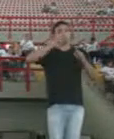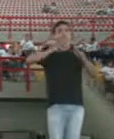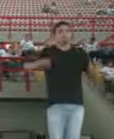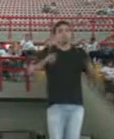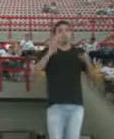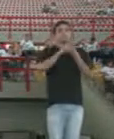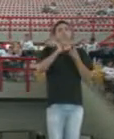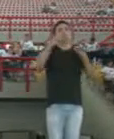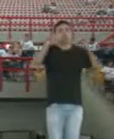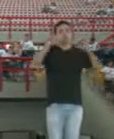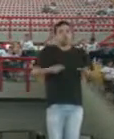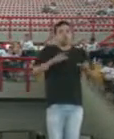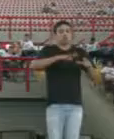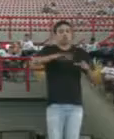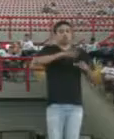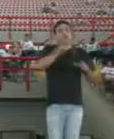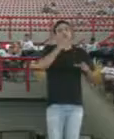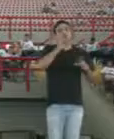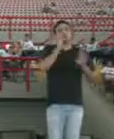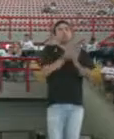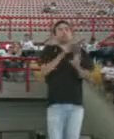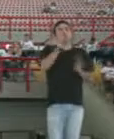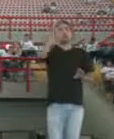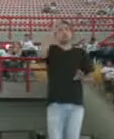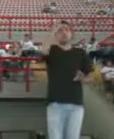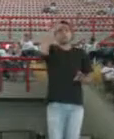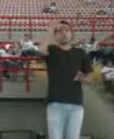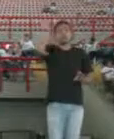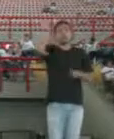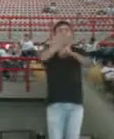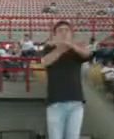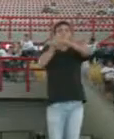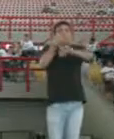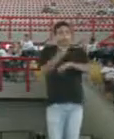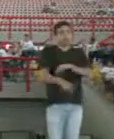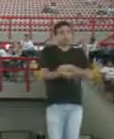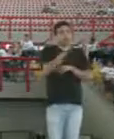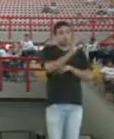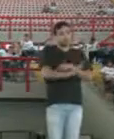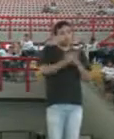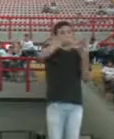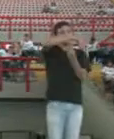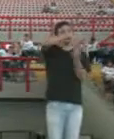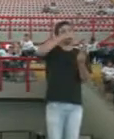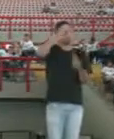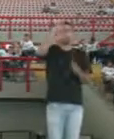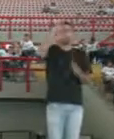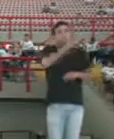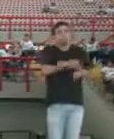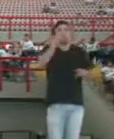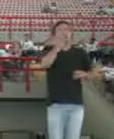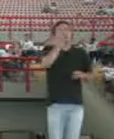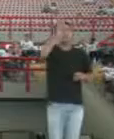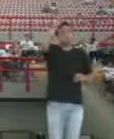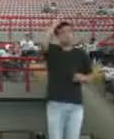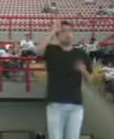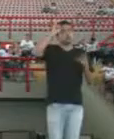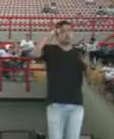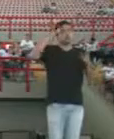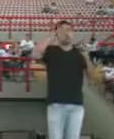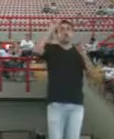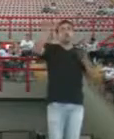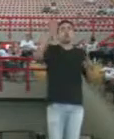só espaciais e etc. Porque lá é gente branca e aqui é gente misturada. Tem branco, tem índio, tem negro. Não